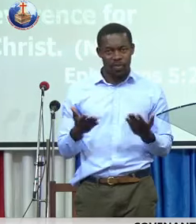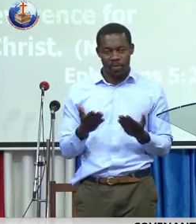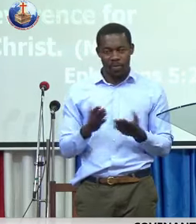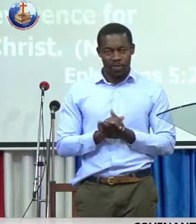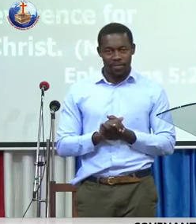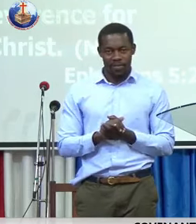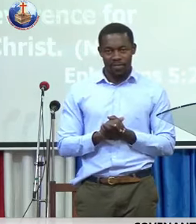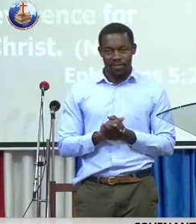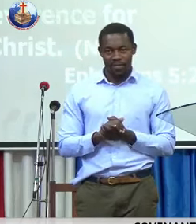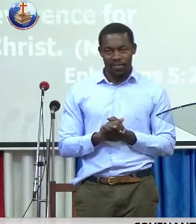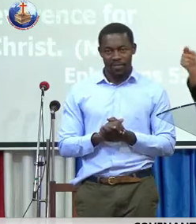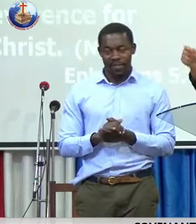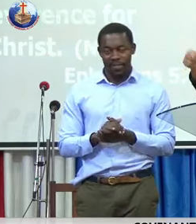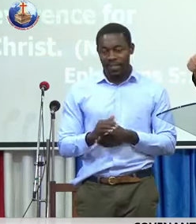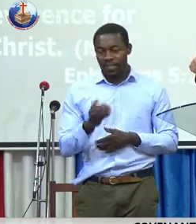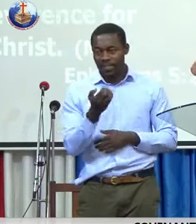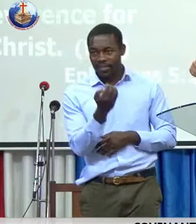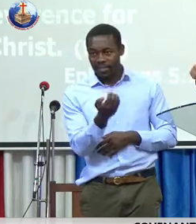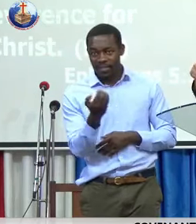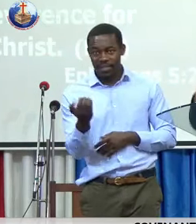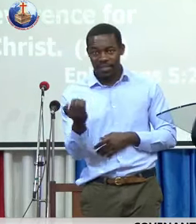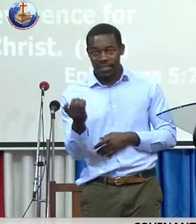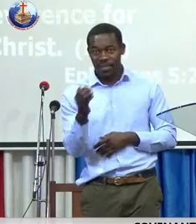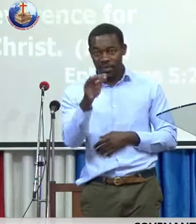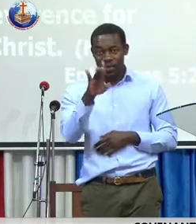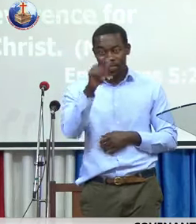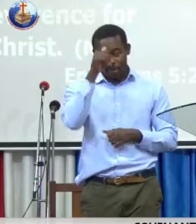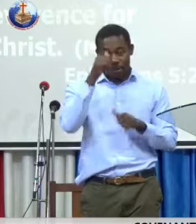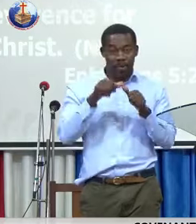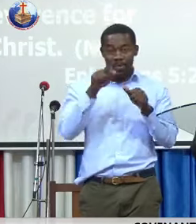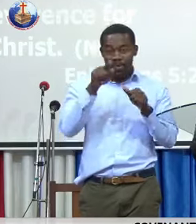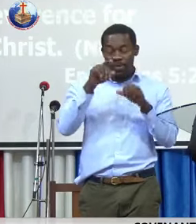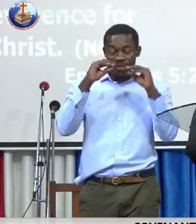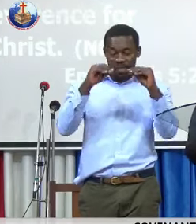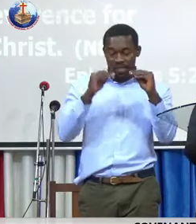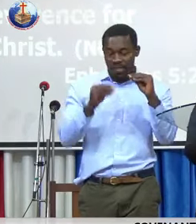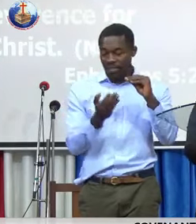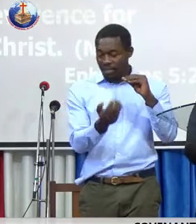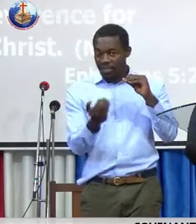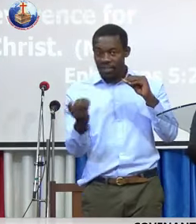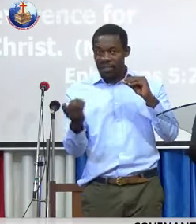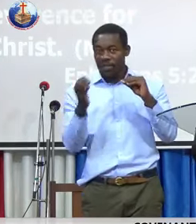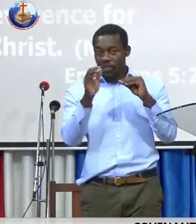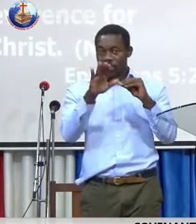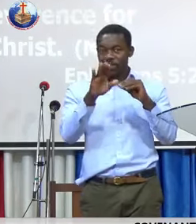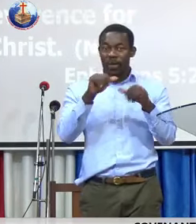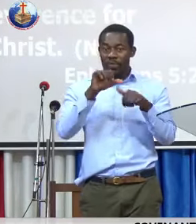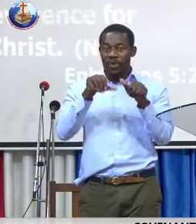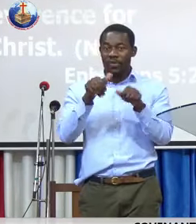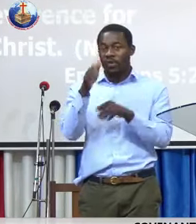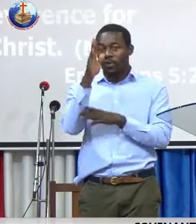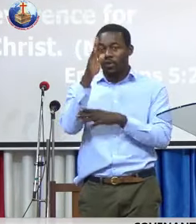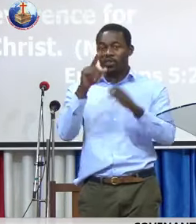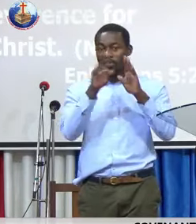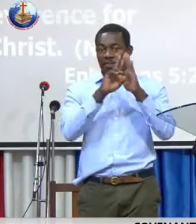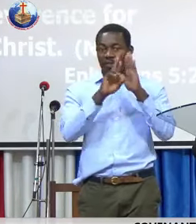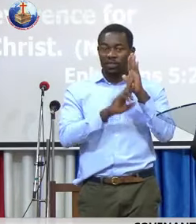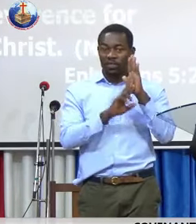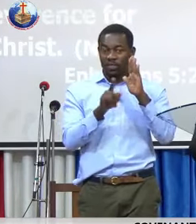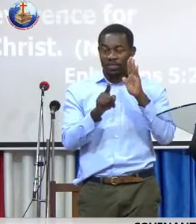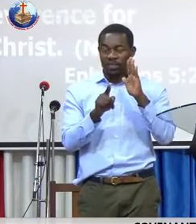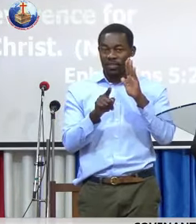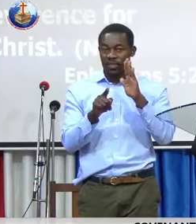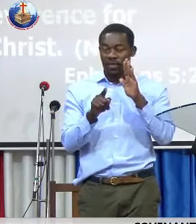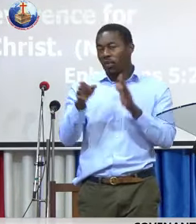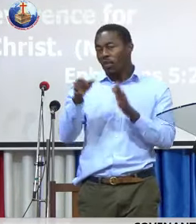meant to keep you accountable because you are teaching them the statutes of God. Wanafaa kukufanya uwajibike kwa sababu unafundisha sheria za Mungu. The word of the Lord tells